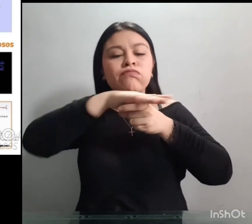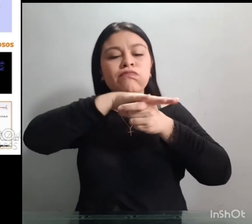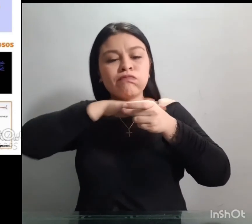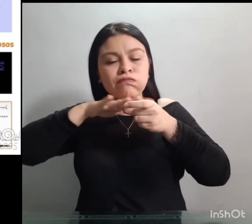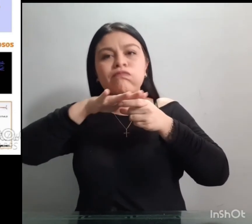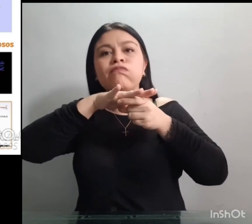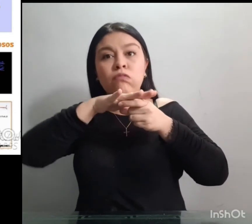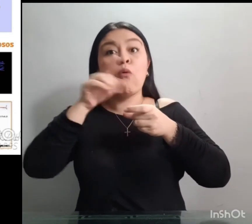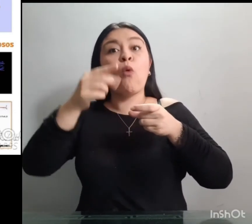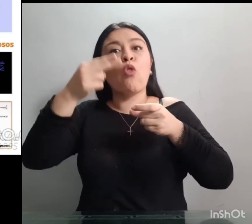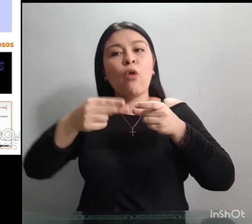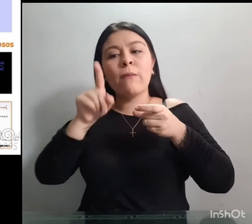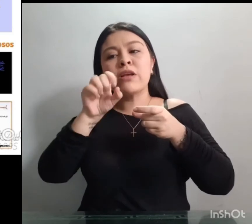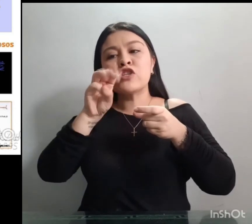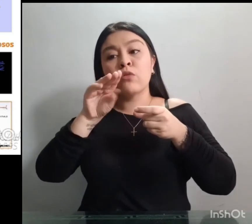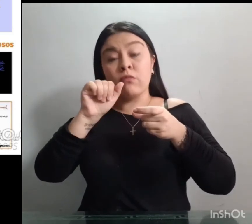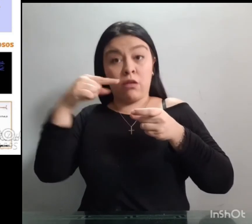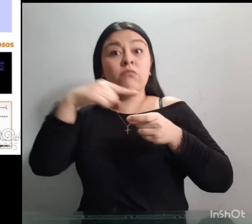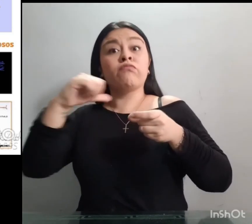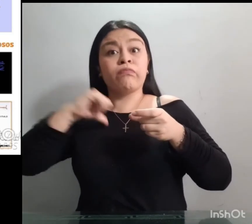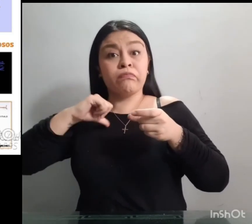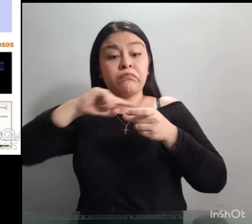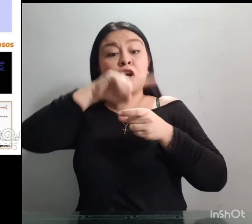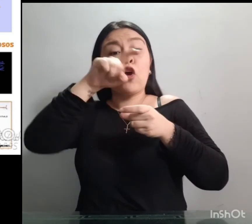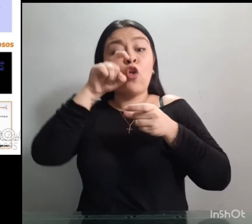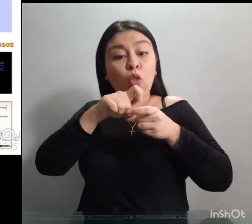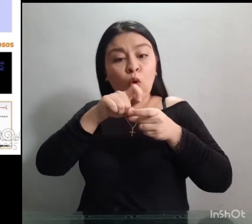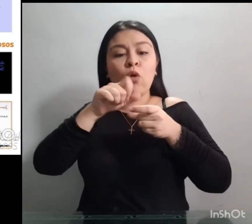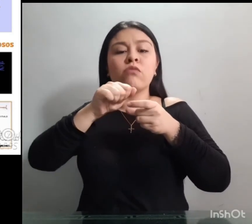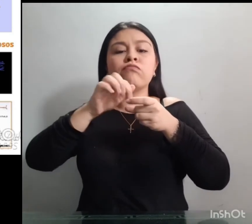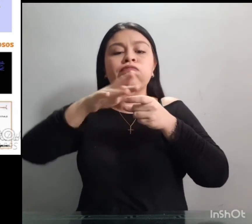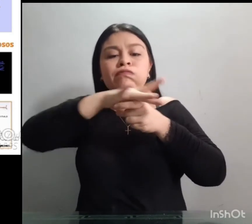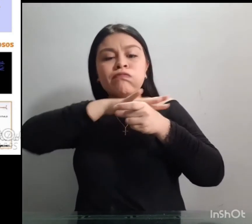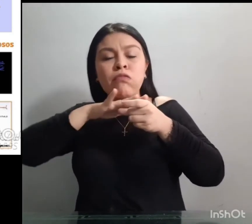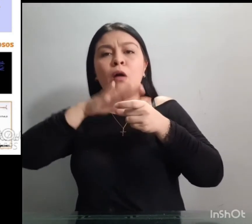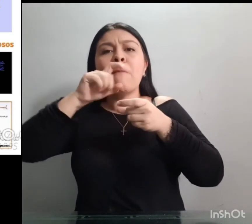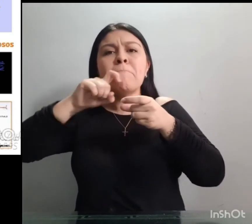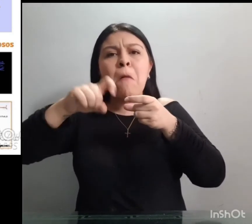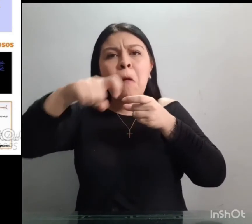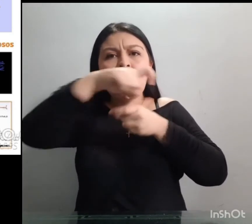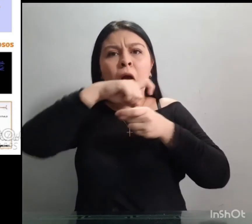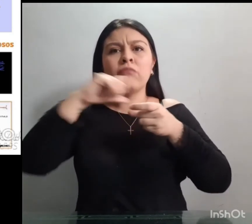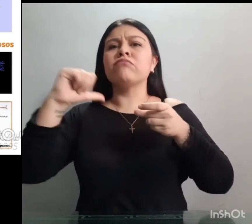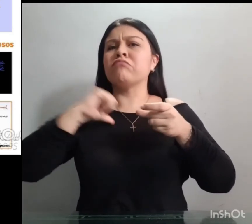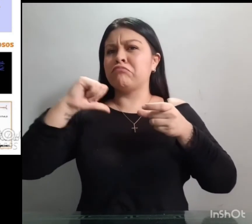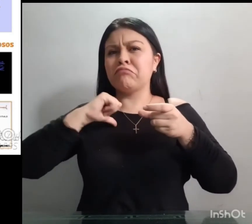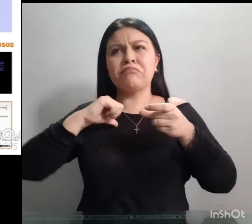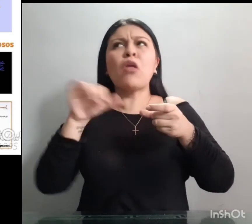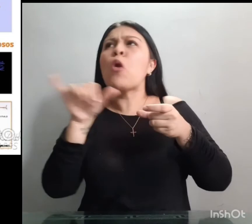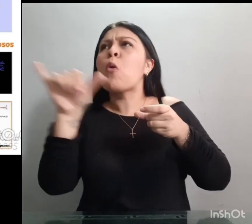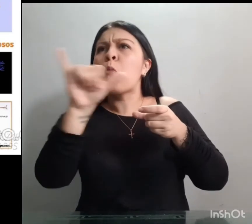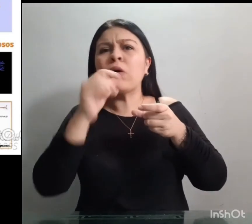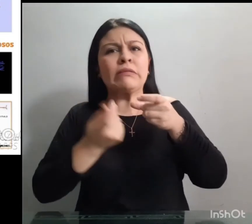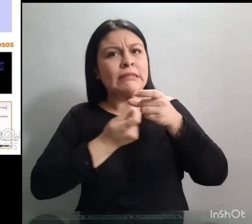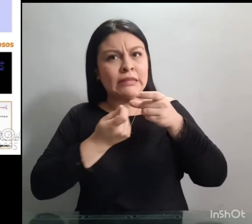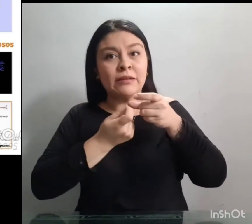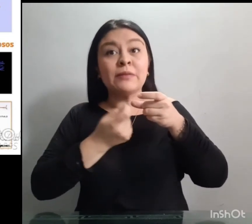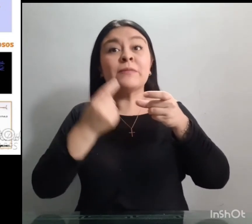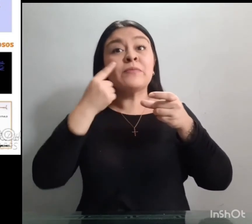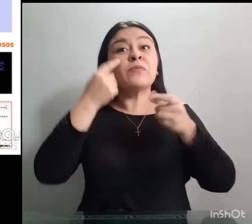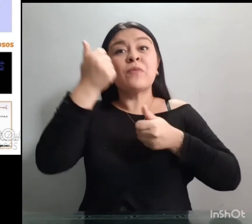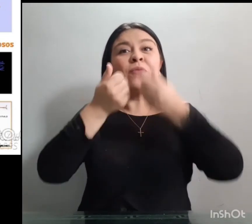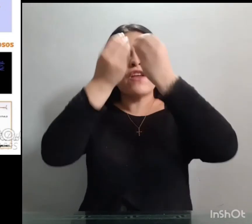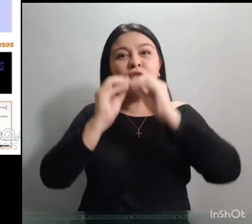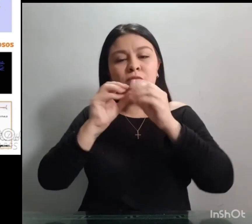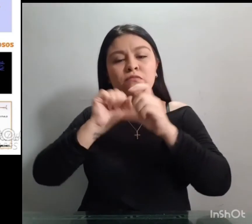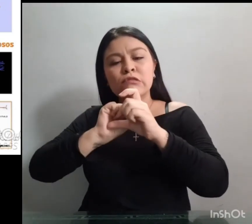dicha. Tiene núcleo, tiene citoplasma, tiene organelos como cualquier otra célula. Estas prolongaciones que ustedes observan